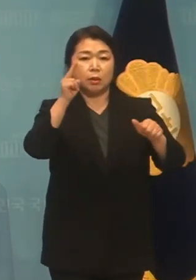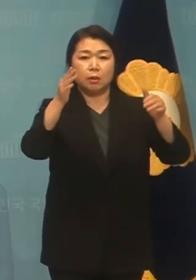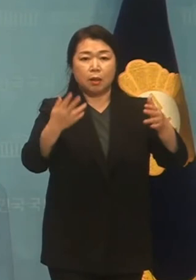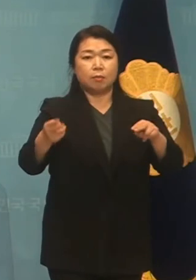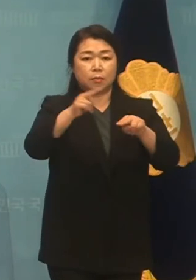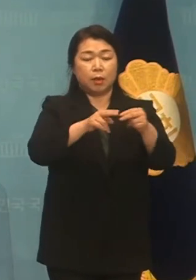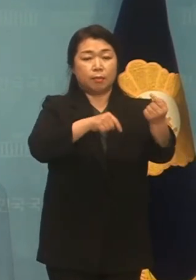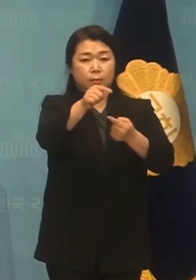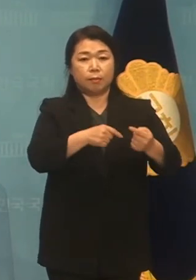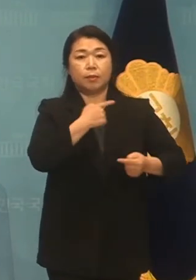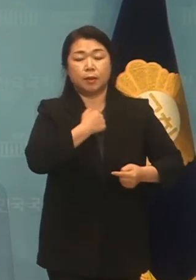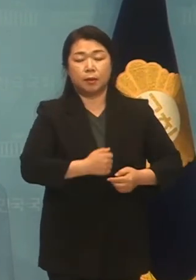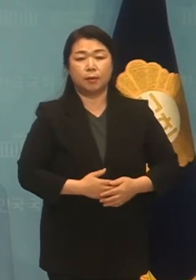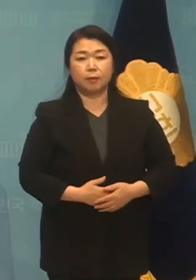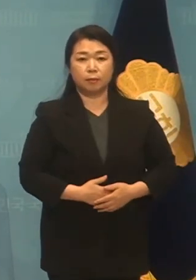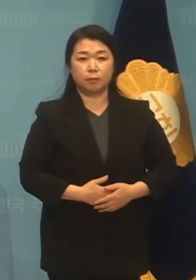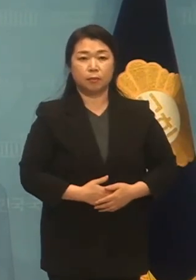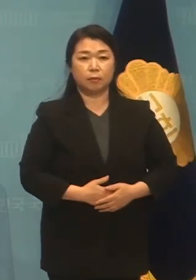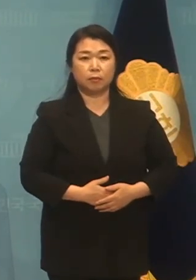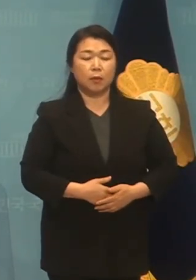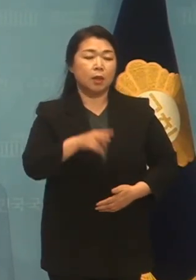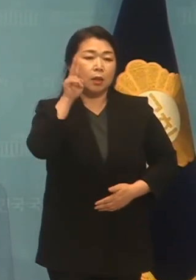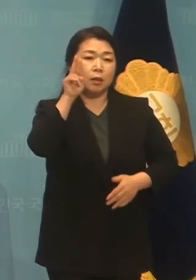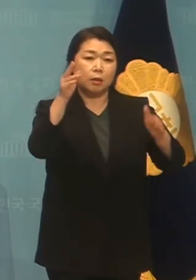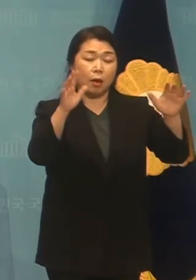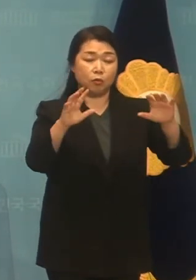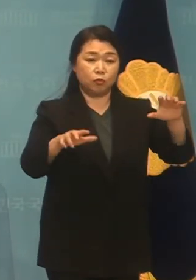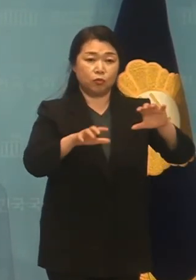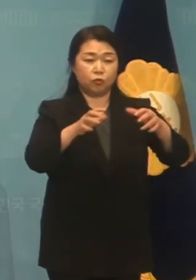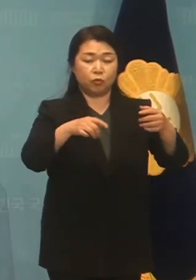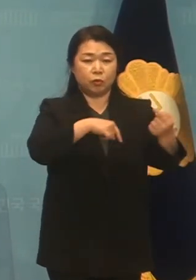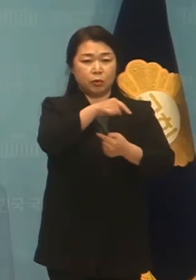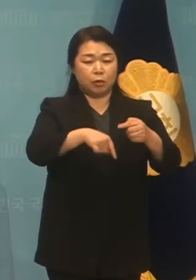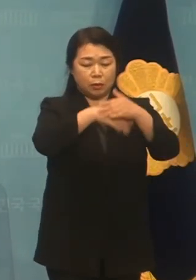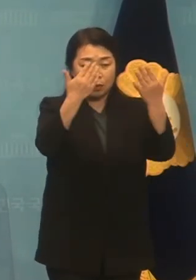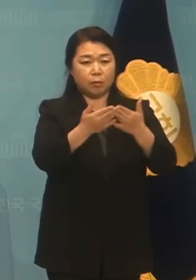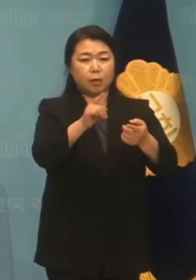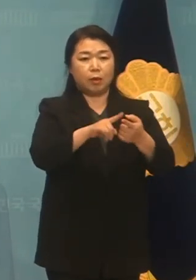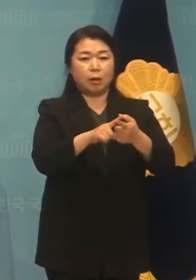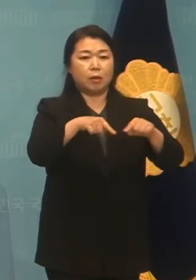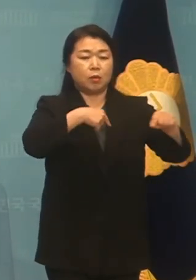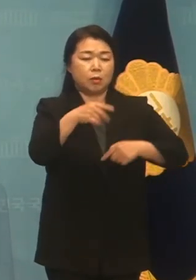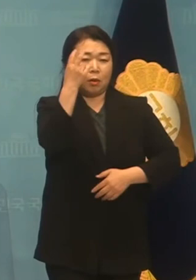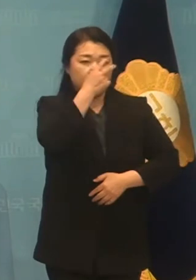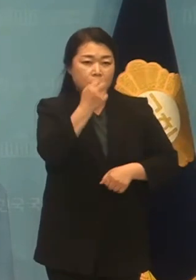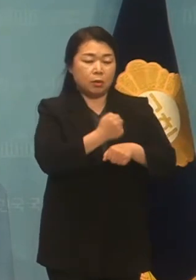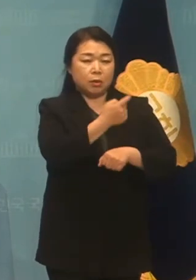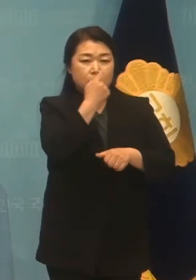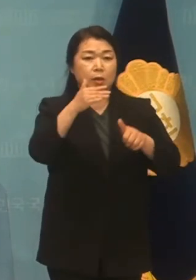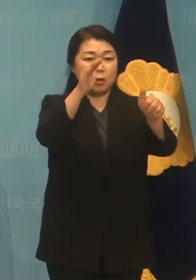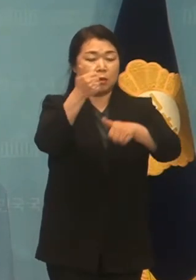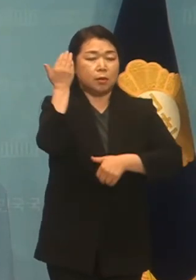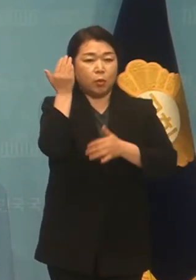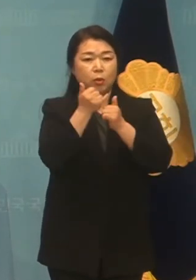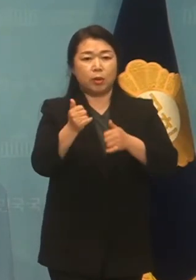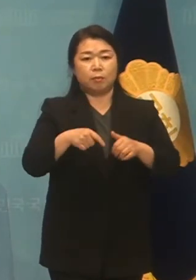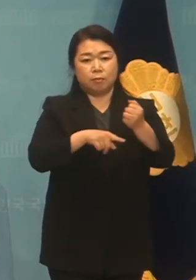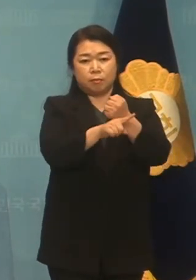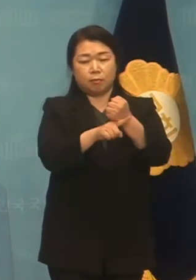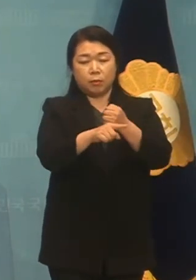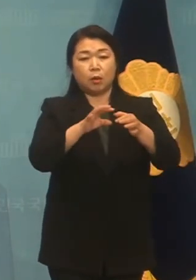걸쳐 실시되었습니다. 이틀간 국정 전반에 대한 정책 검증과 증인 참고인 신문을